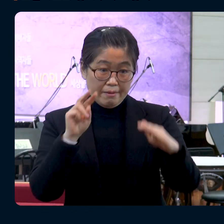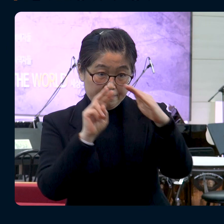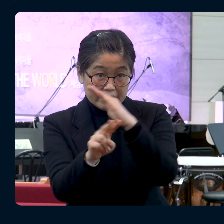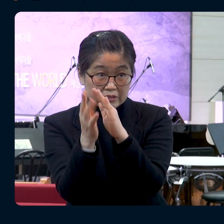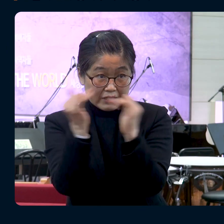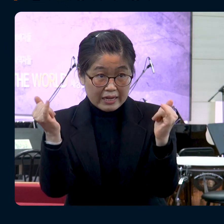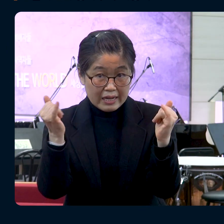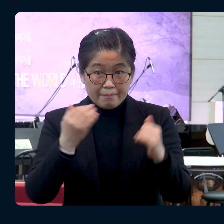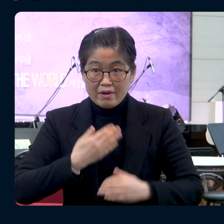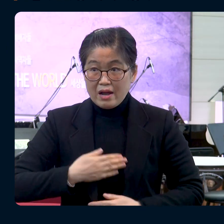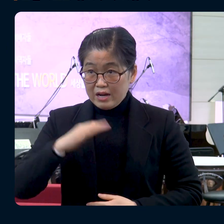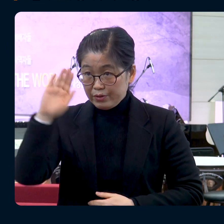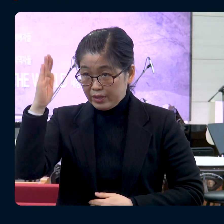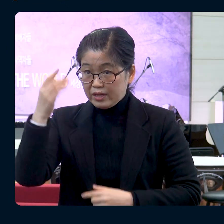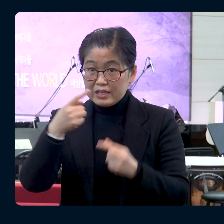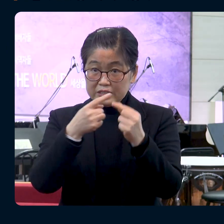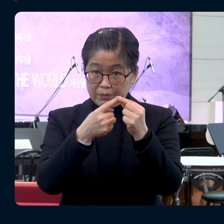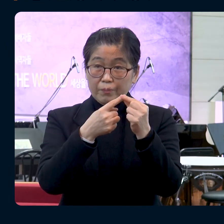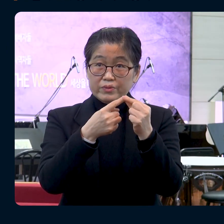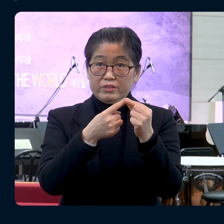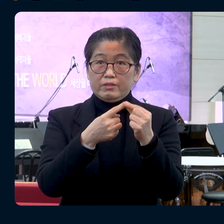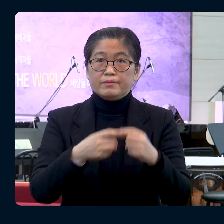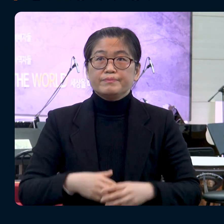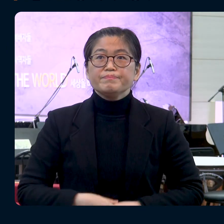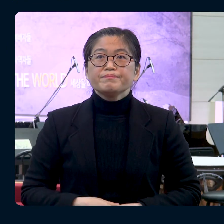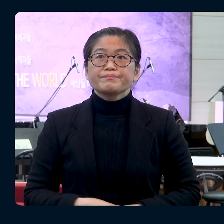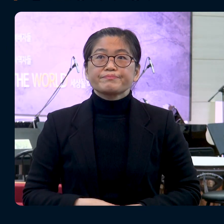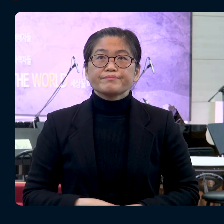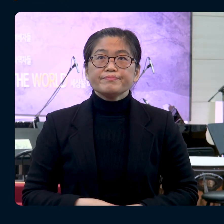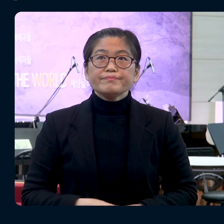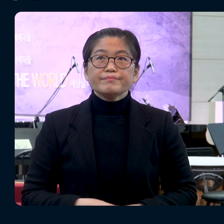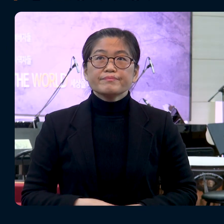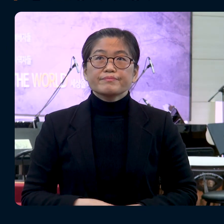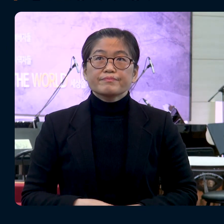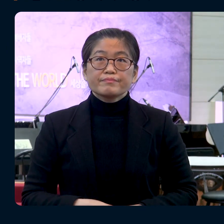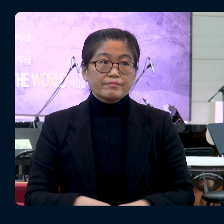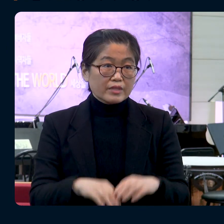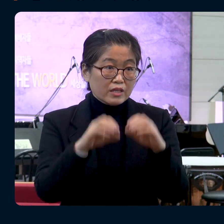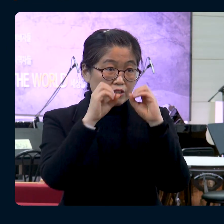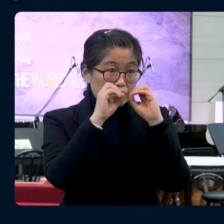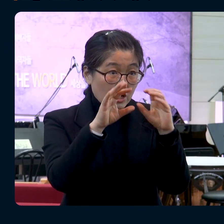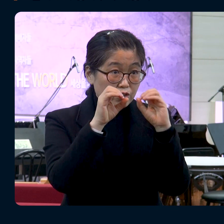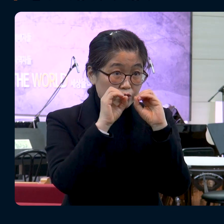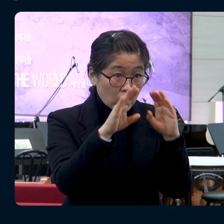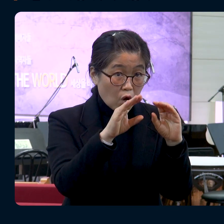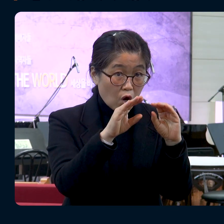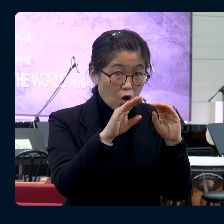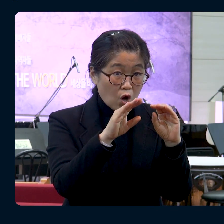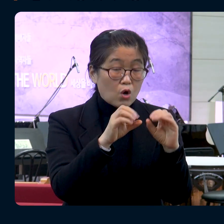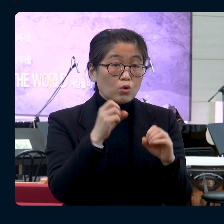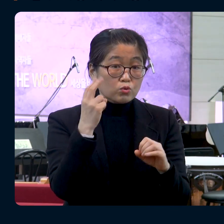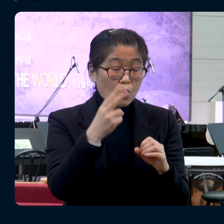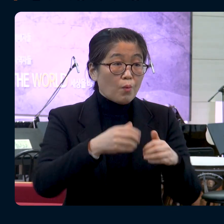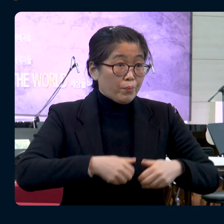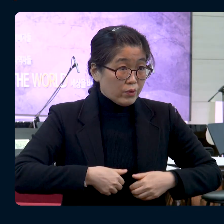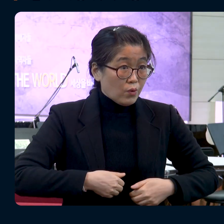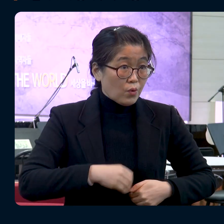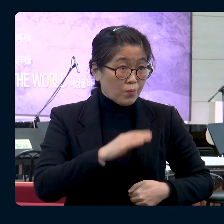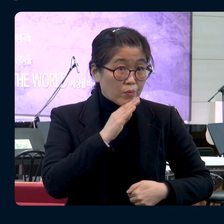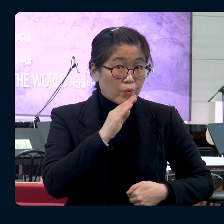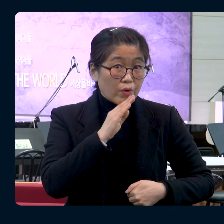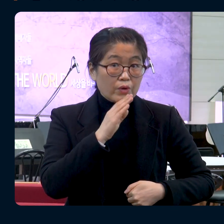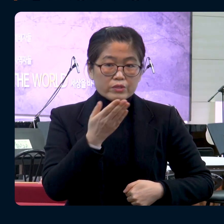비전의 사람이 알아야 될 가장 중요한 첫 번째예요. 자, 그런데 여러분, 이건 선교만을 위한 게 아니죠. 우리가